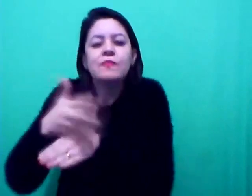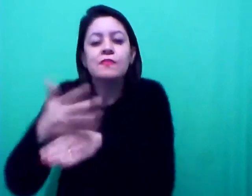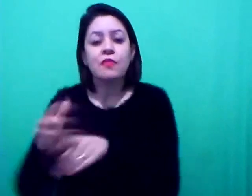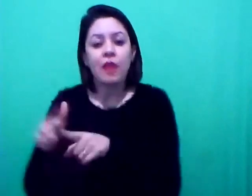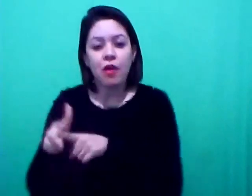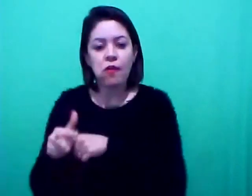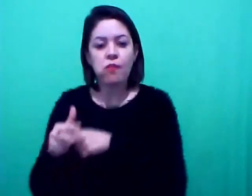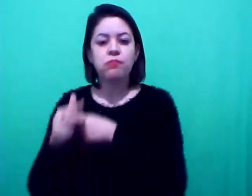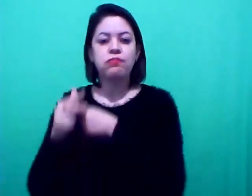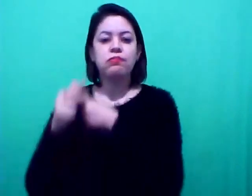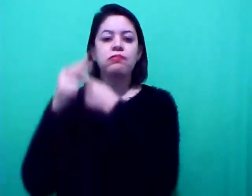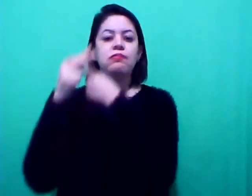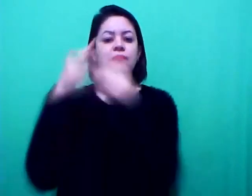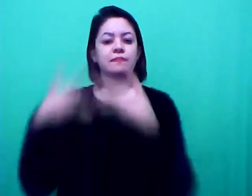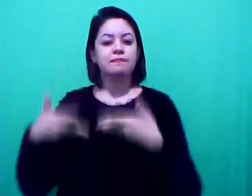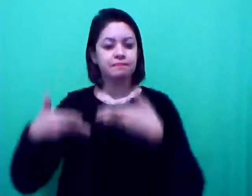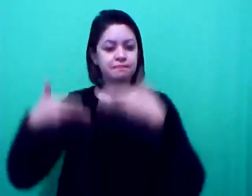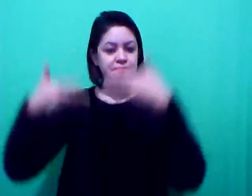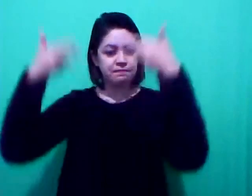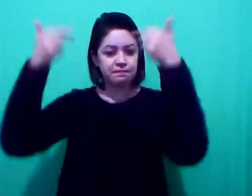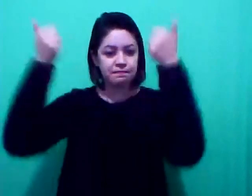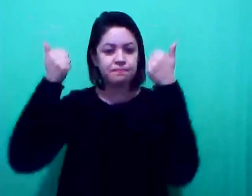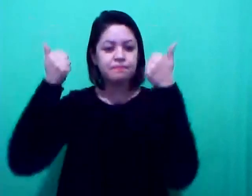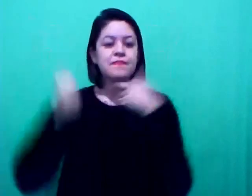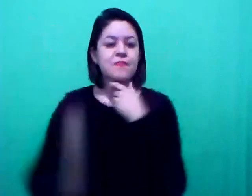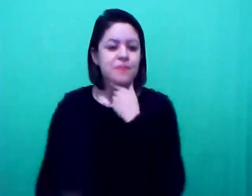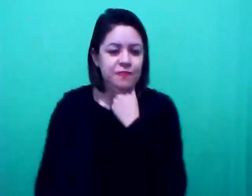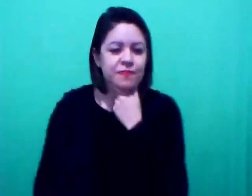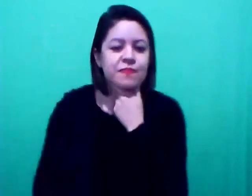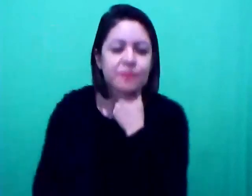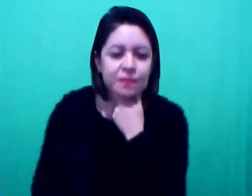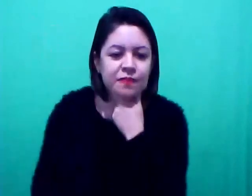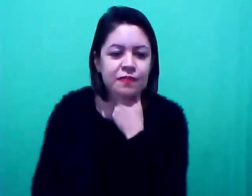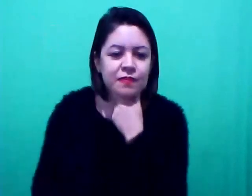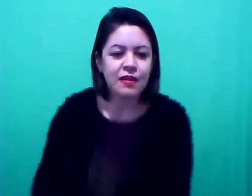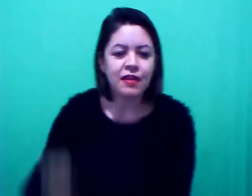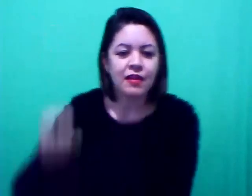praticando, né? Dessa forma que você vai ampliar o seu conhecimento e assim melhorar a sua língua.